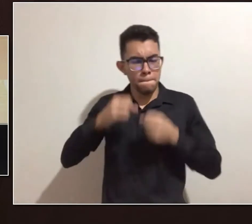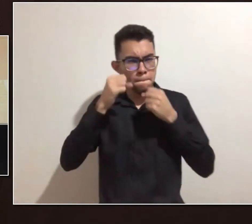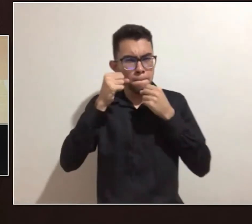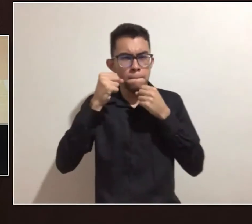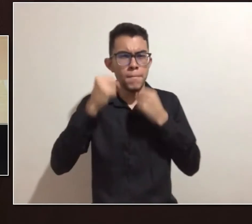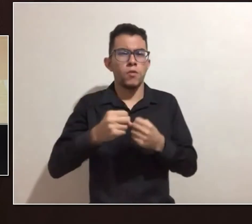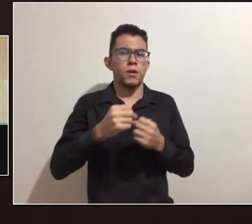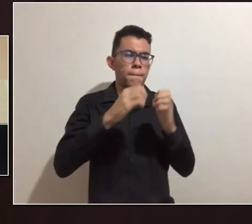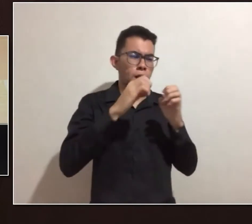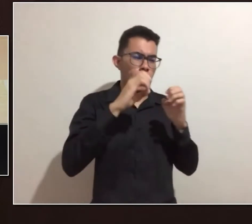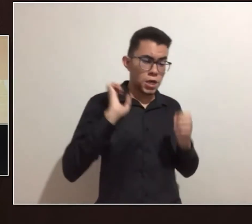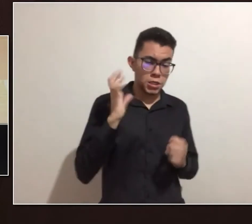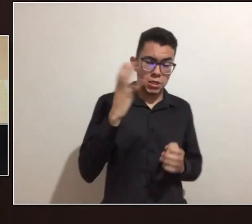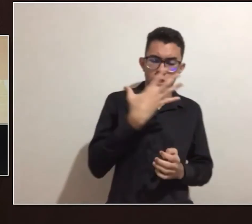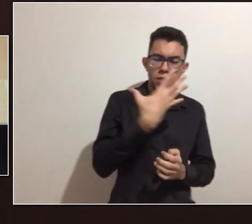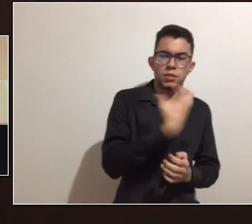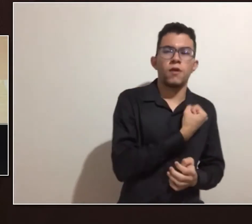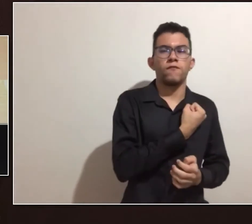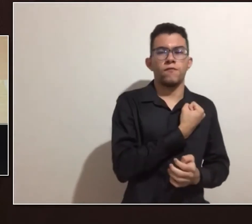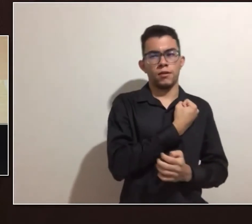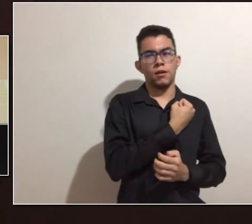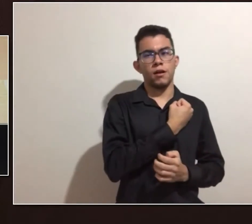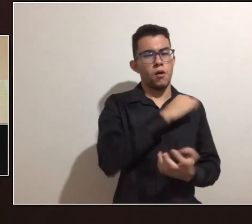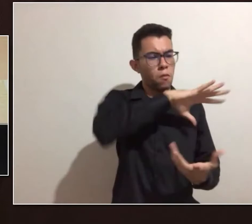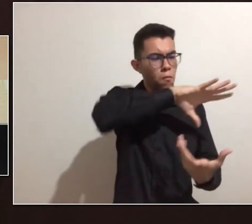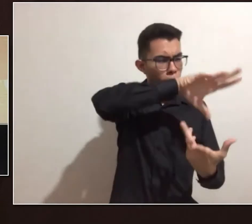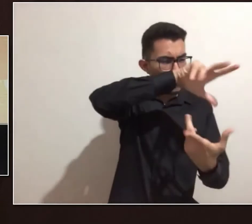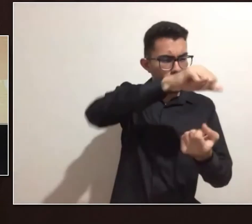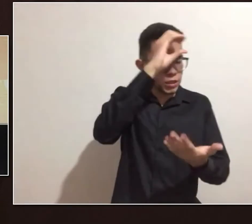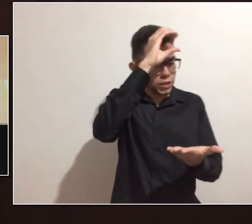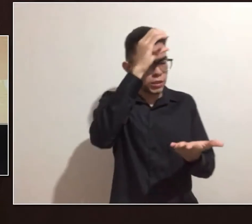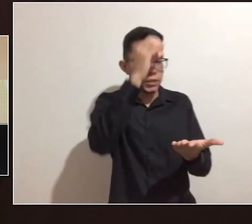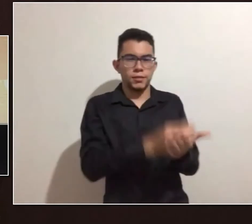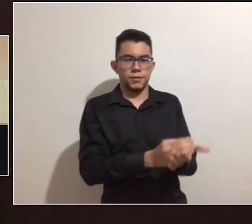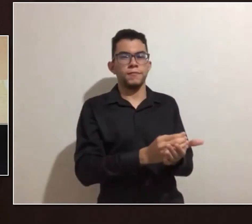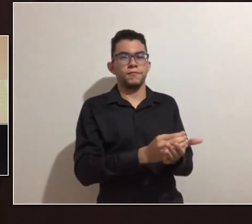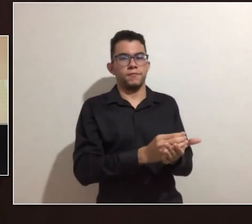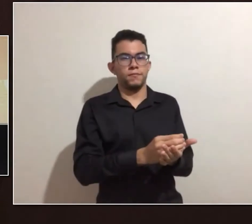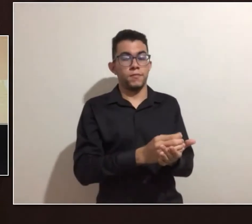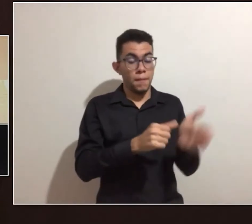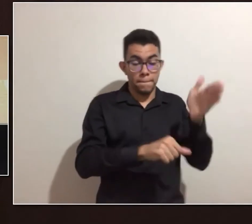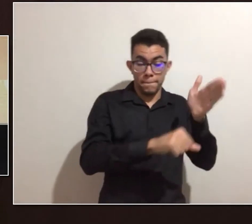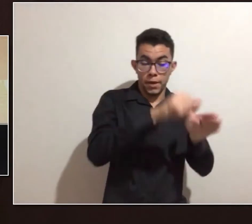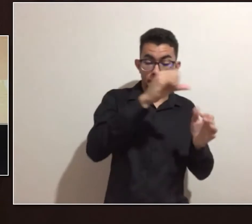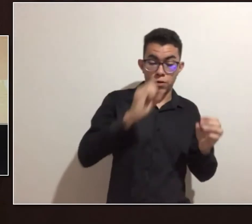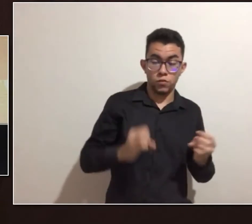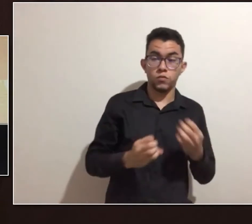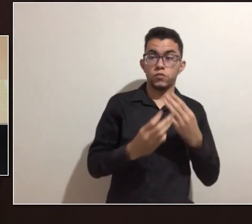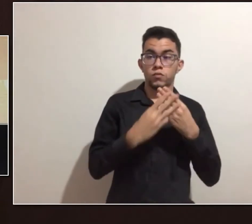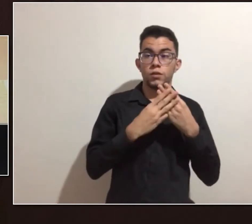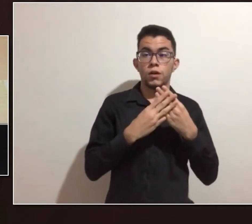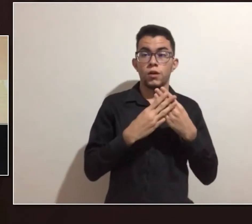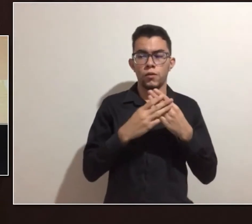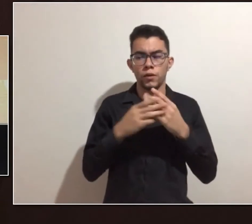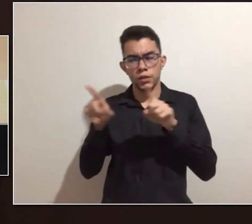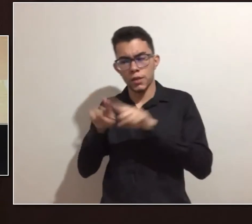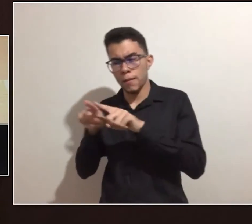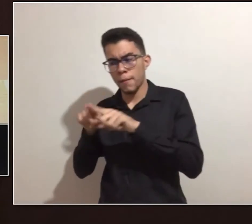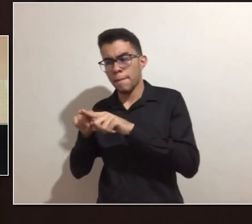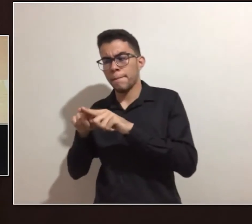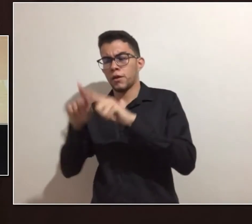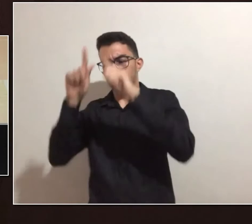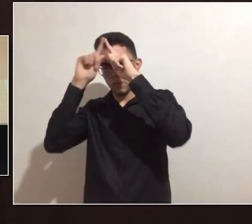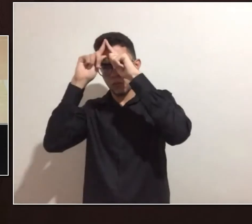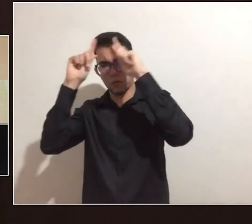aquele que crê. Primeiro do judeu e também do grego, que não importa se você é judeu, se